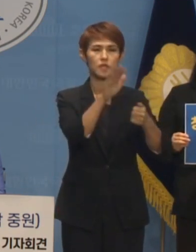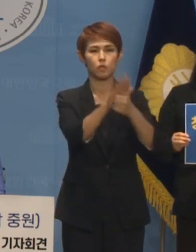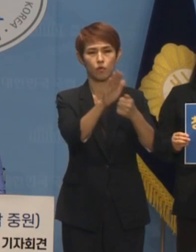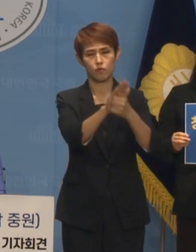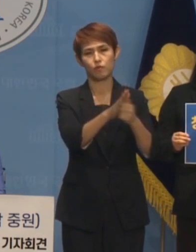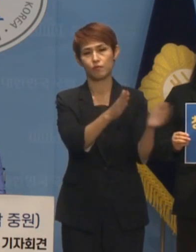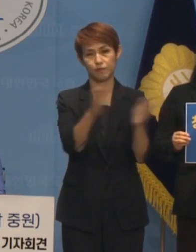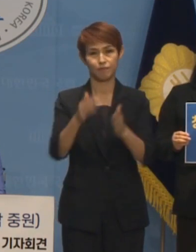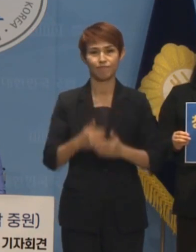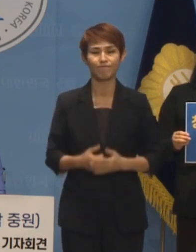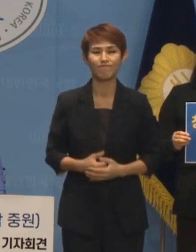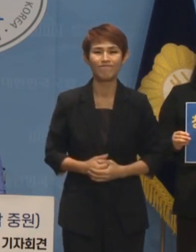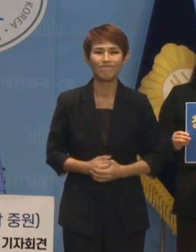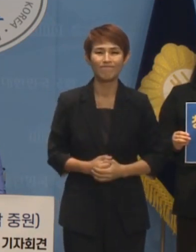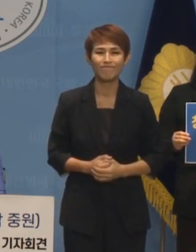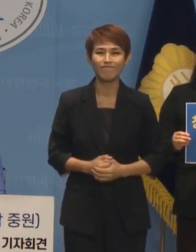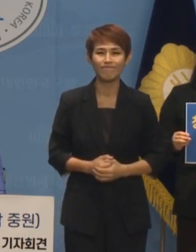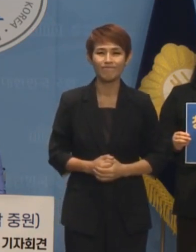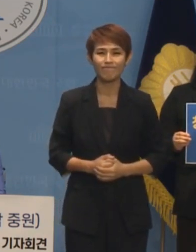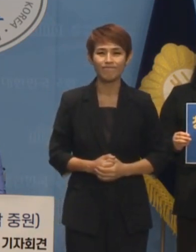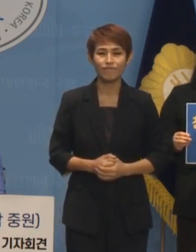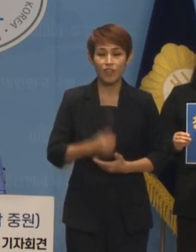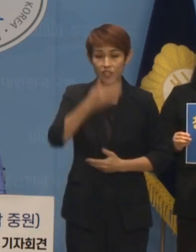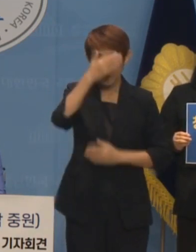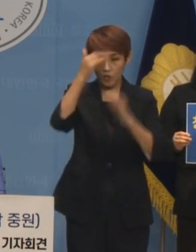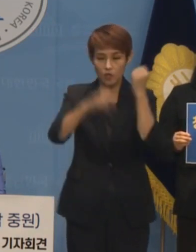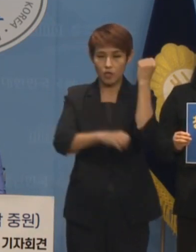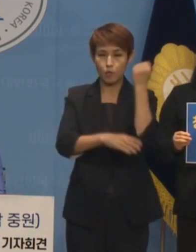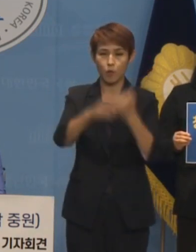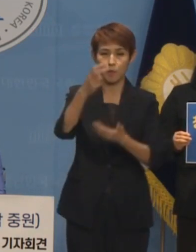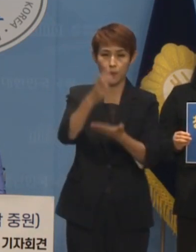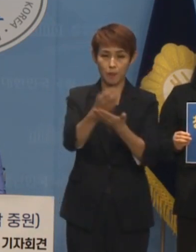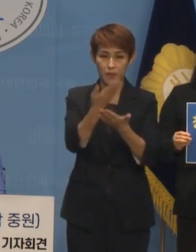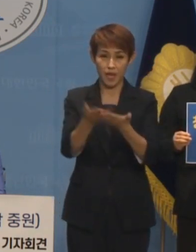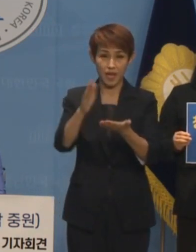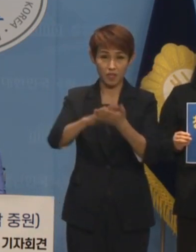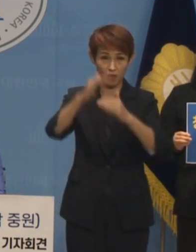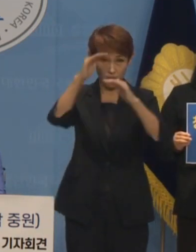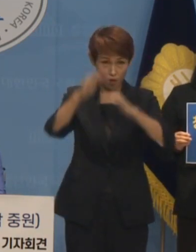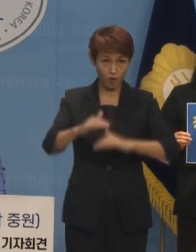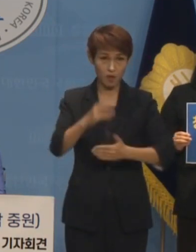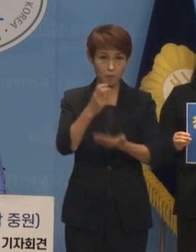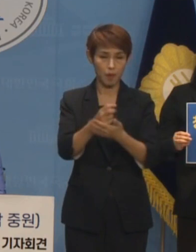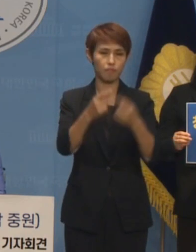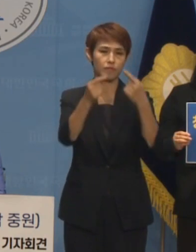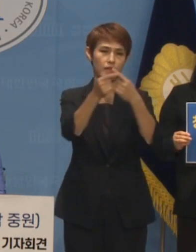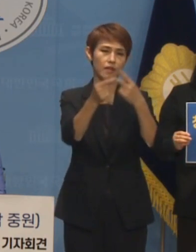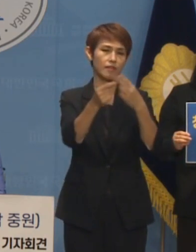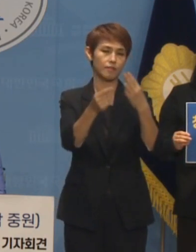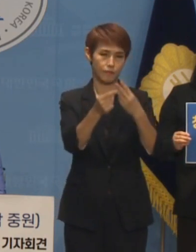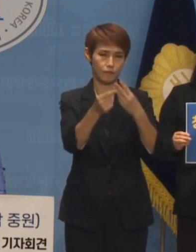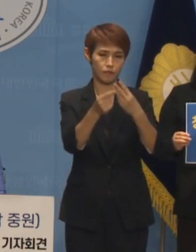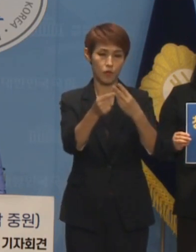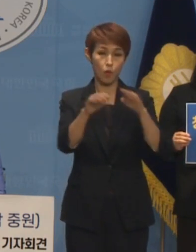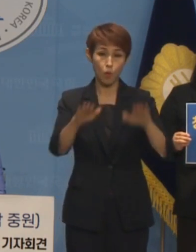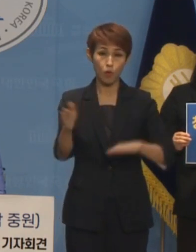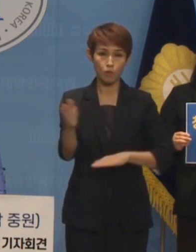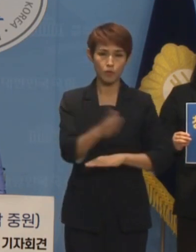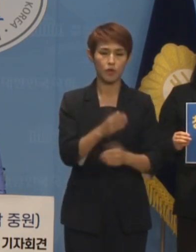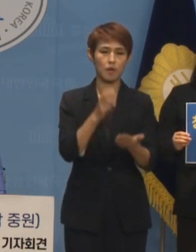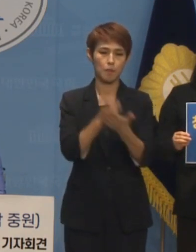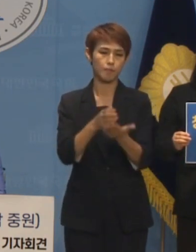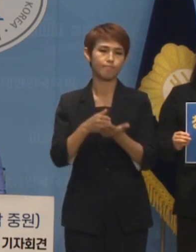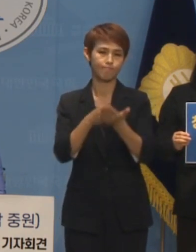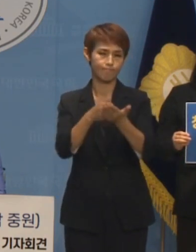마련했습니다. 이번 청년 기본법 개정안은 3건의 법안으로 오늘부터 순차적으로 발의할